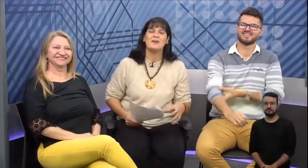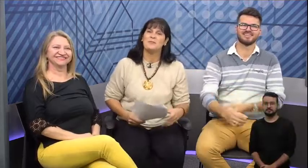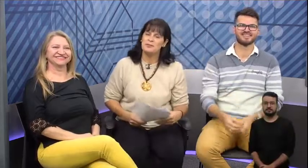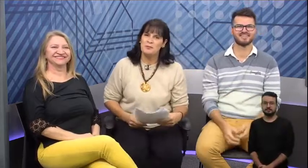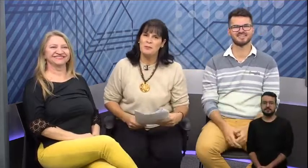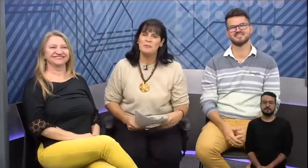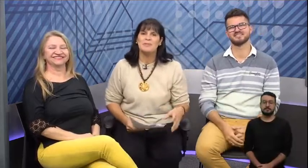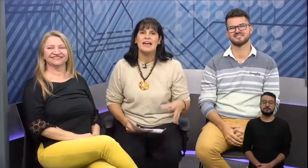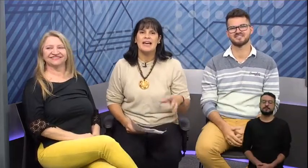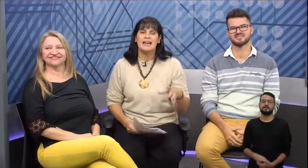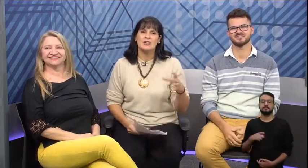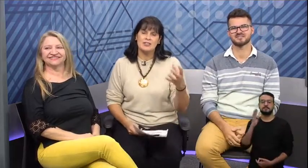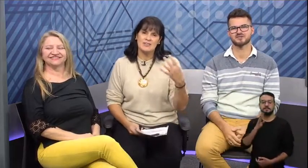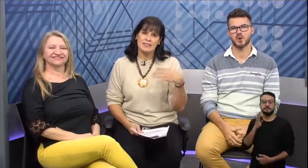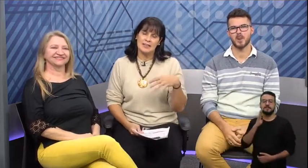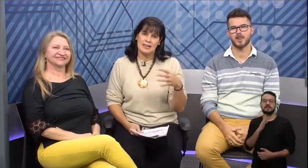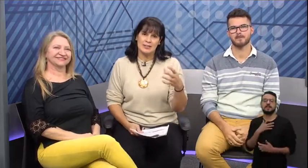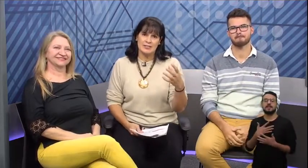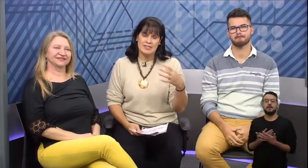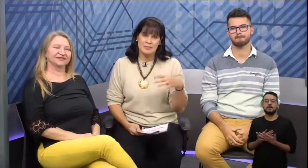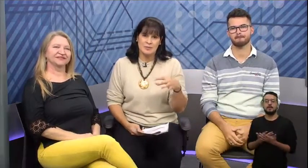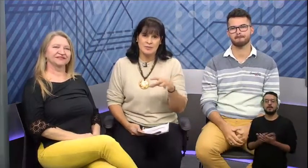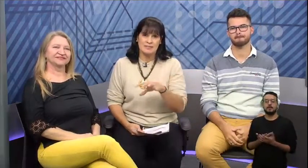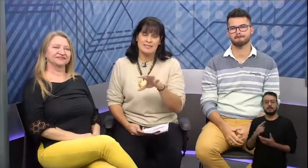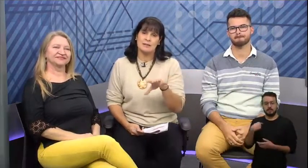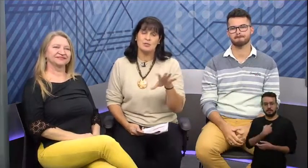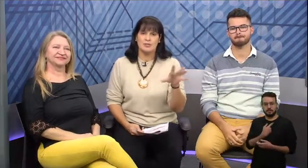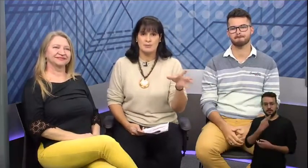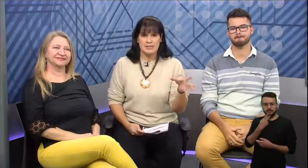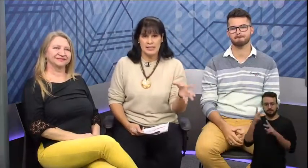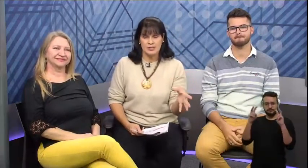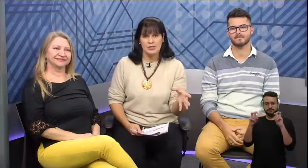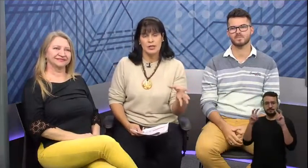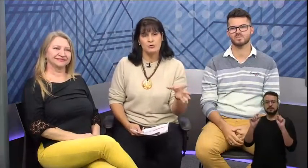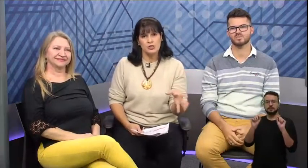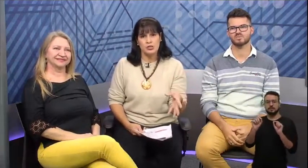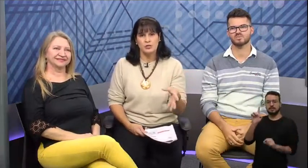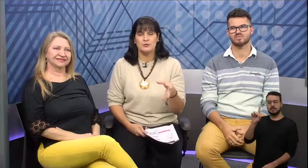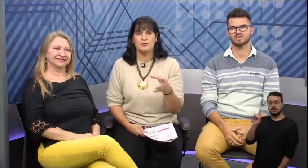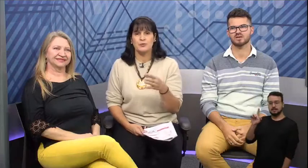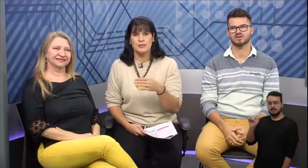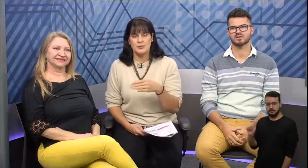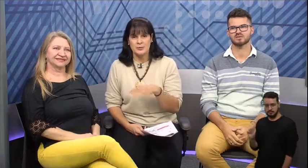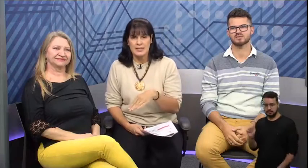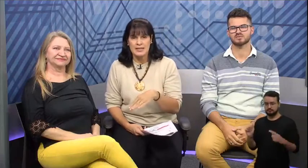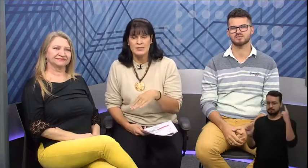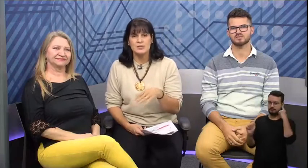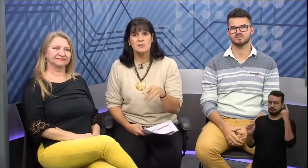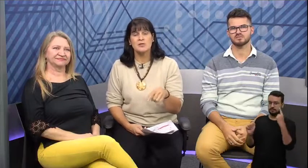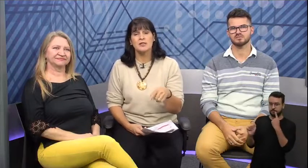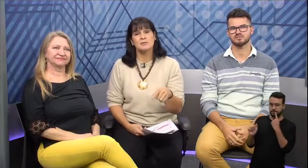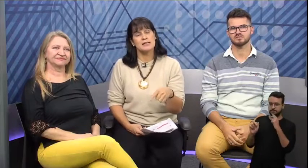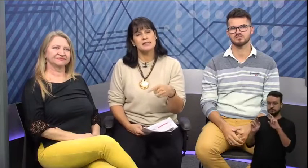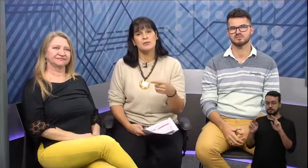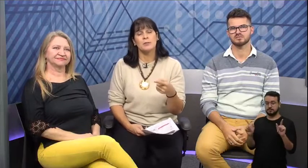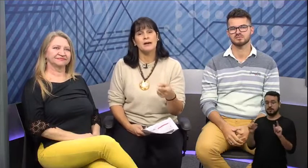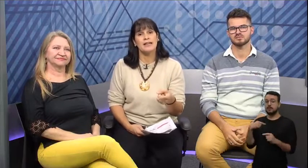Muito bom. Nós estávamos falando desse tema de deficiente auditivo e surdez, nós mencionamos a questão do aparelho